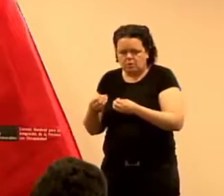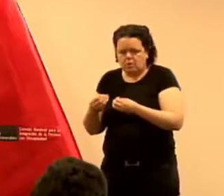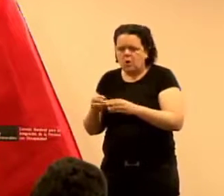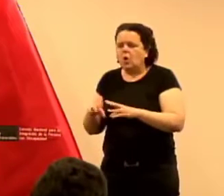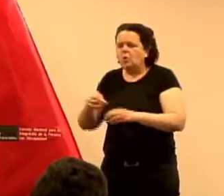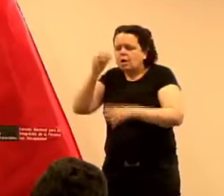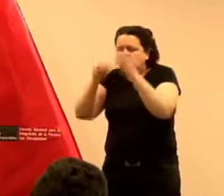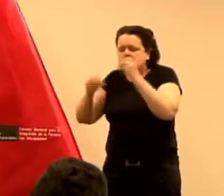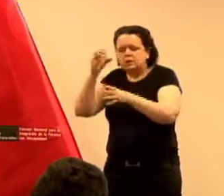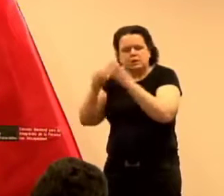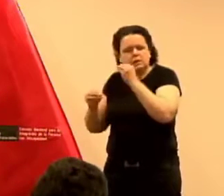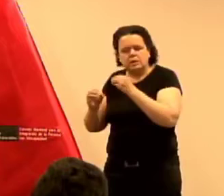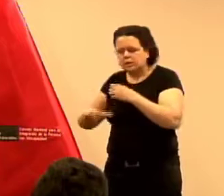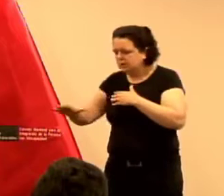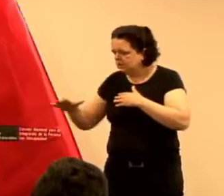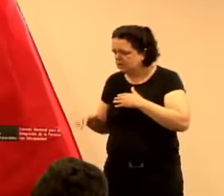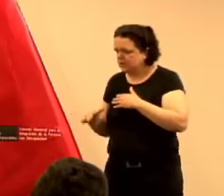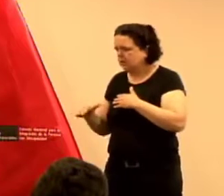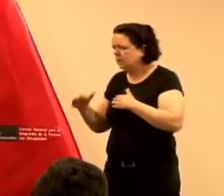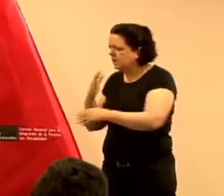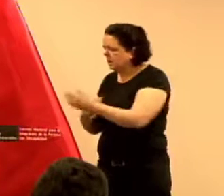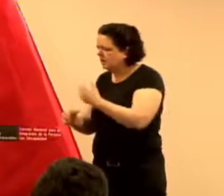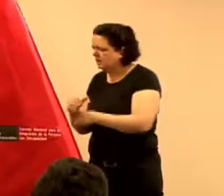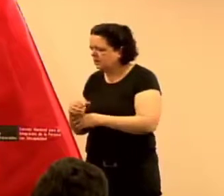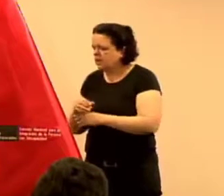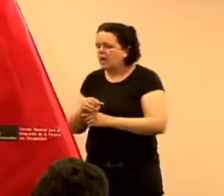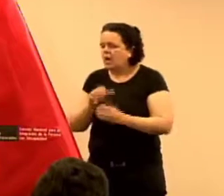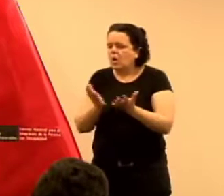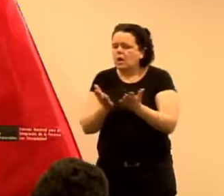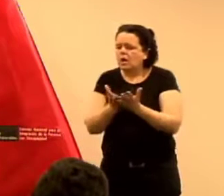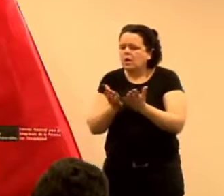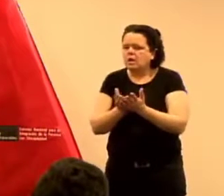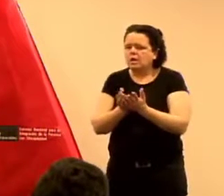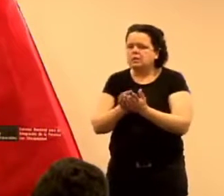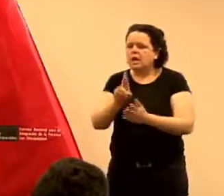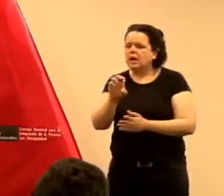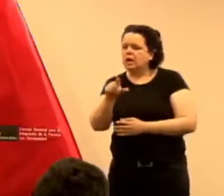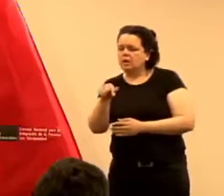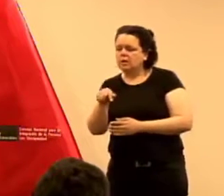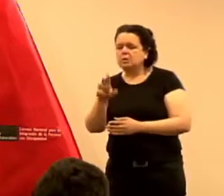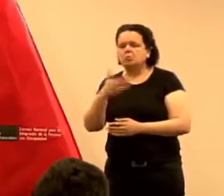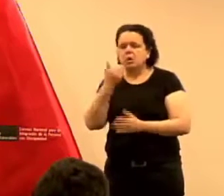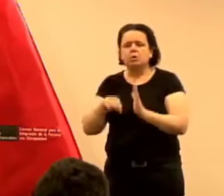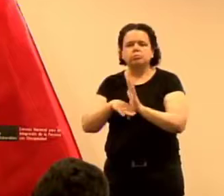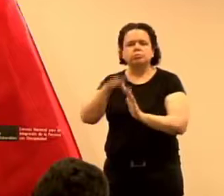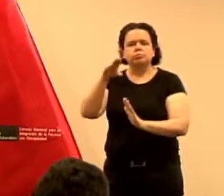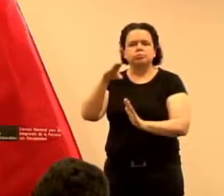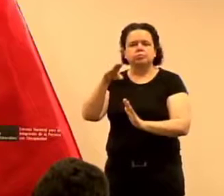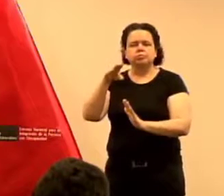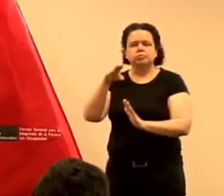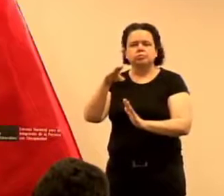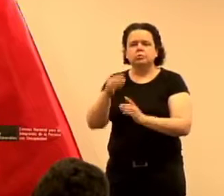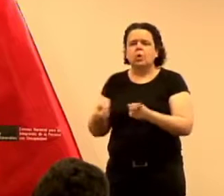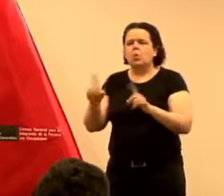de aprendizaje de los niños con discapacidad en entornos regulares son mejores y más altos que con niños y